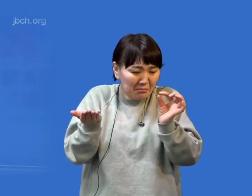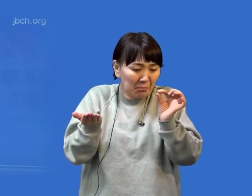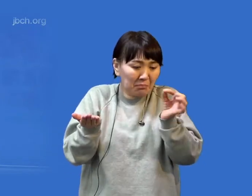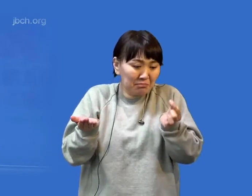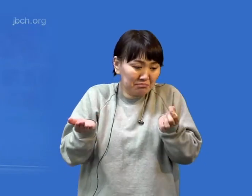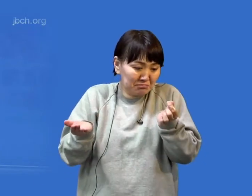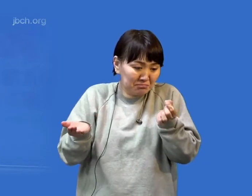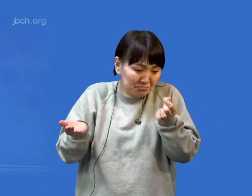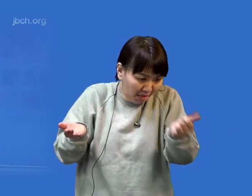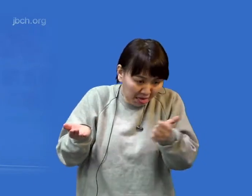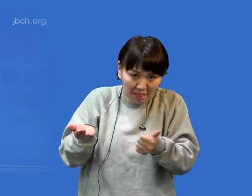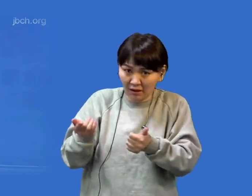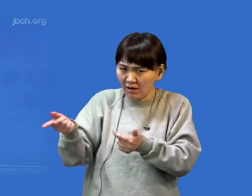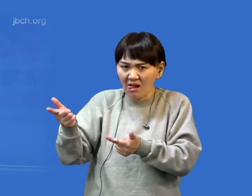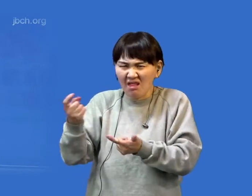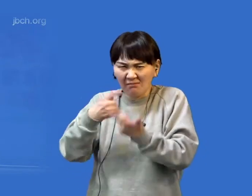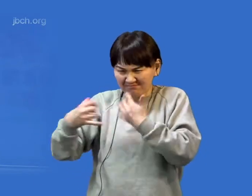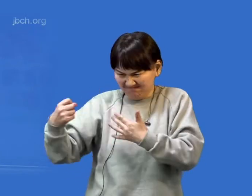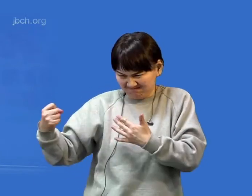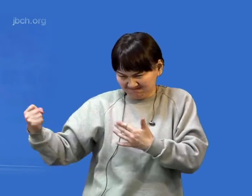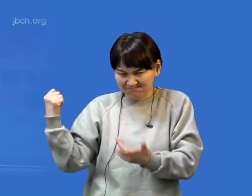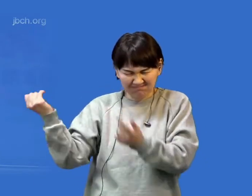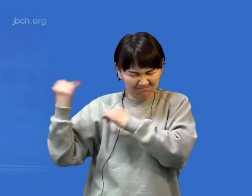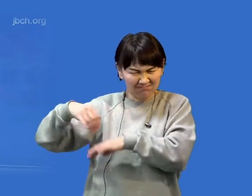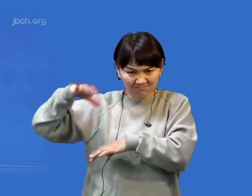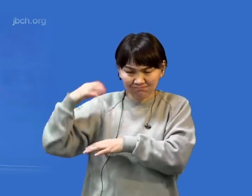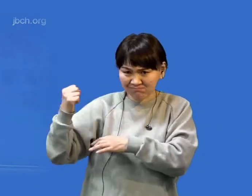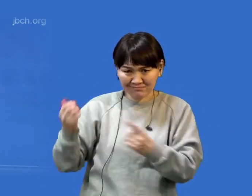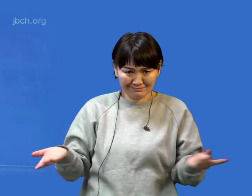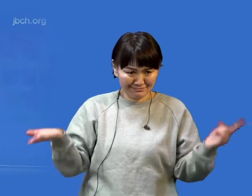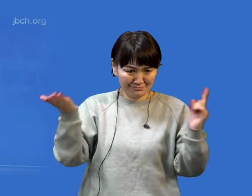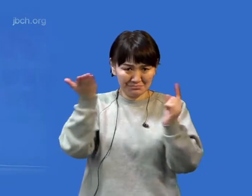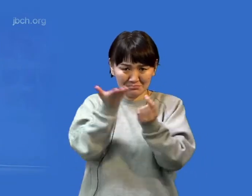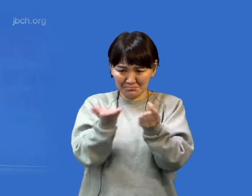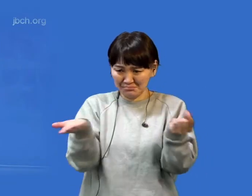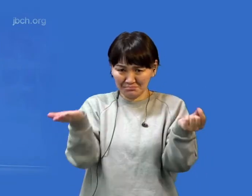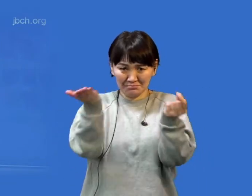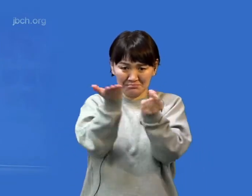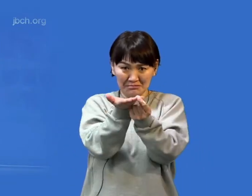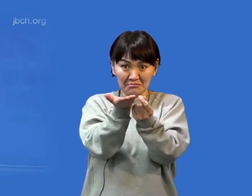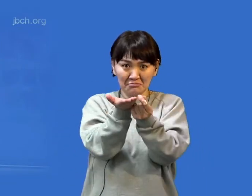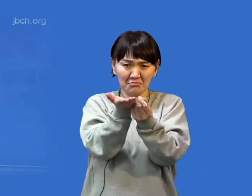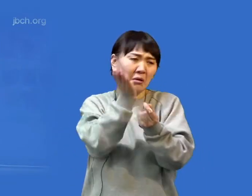сте зовлоо үхлээ гэл бурхан яагаад намайг ингэж байгаа юм гэл.